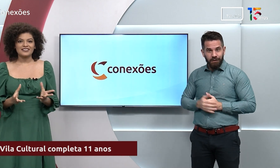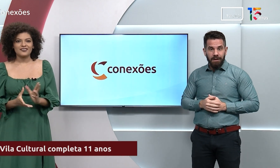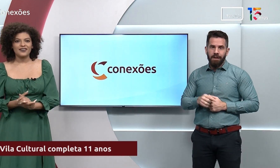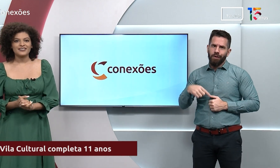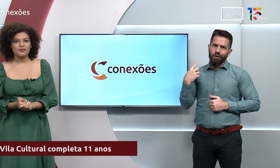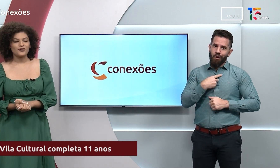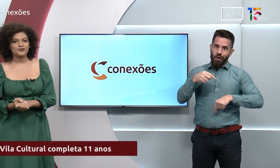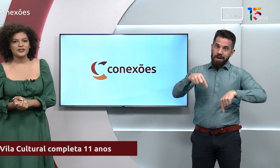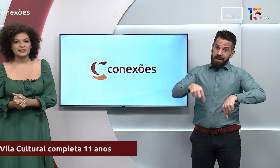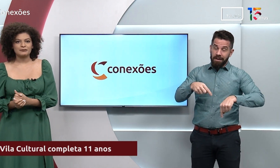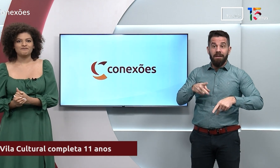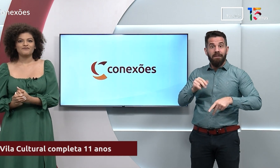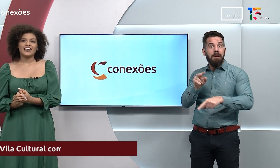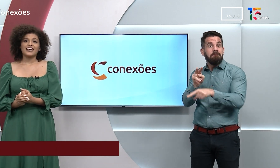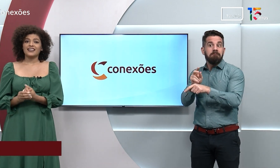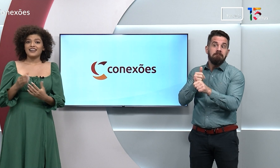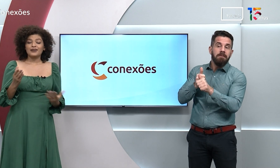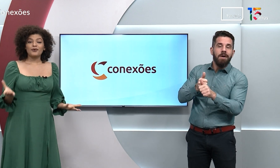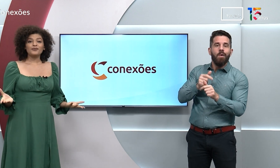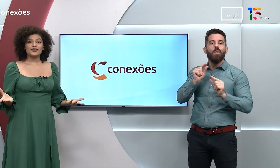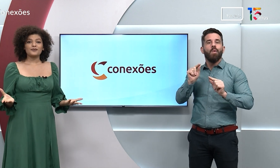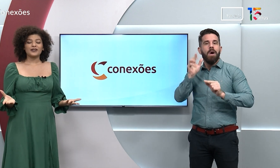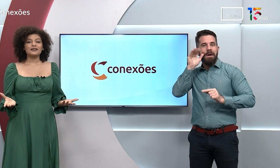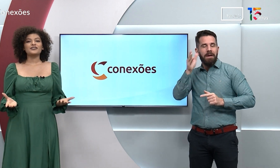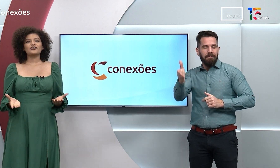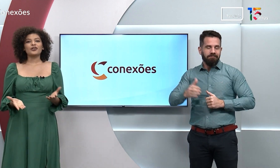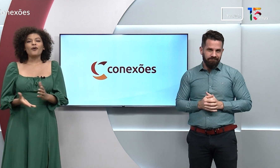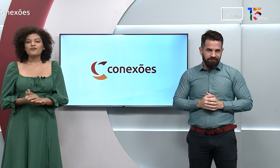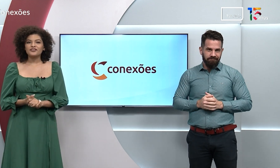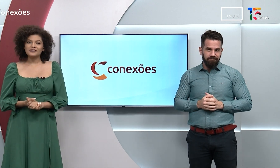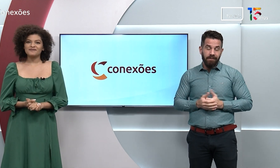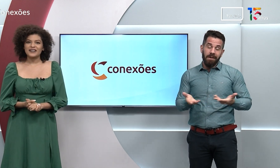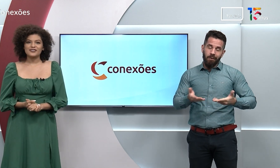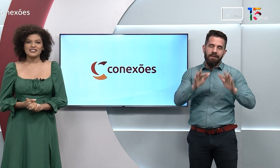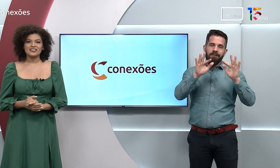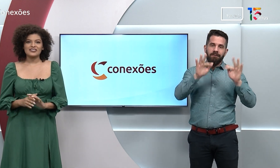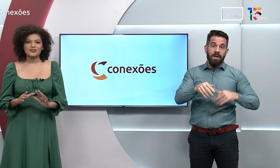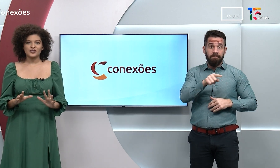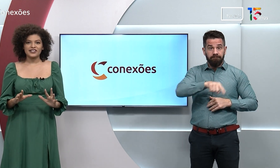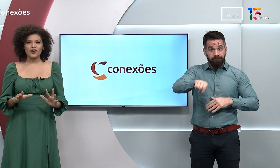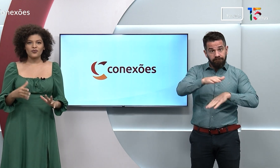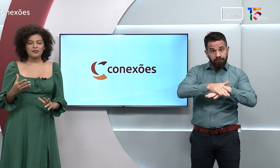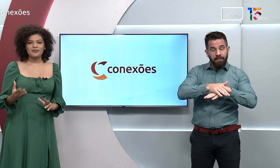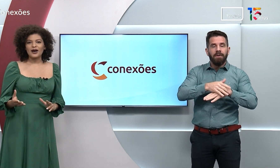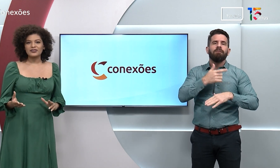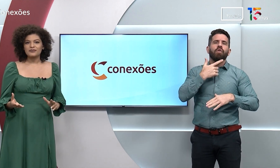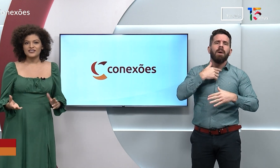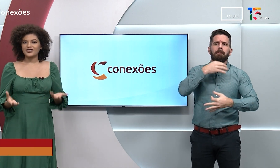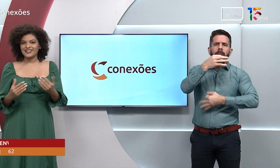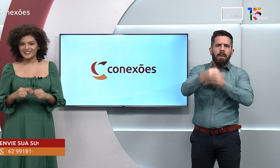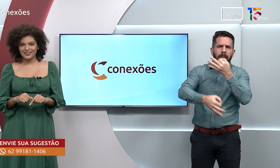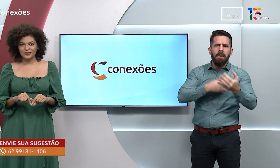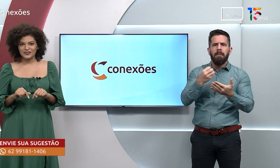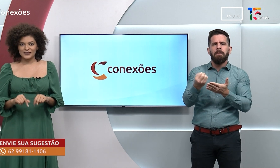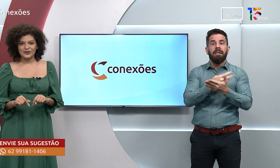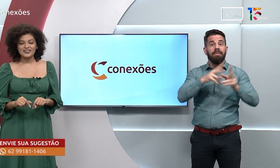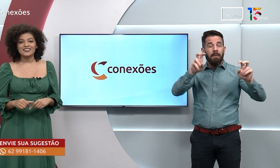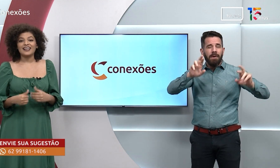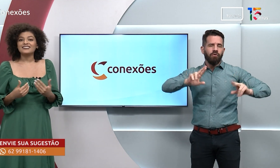gratuita de segunda a sábado, das 9 às 5 da tarde e aos domingos, das 9